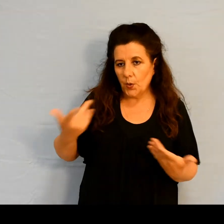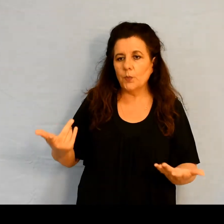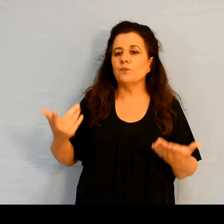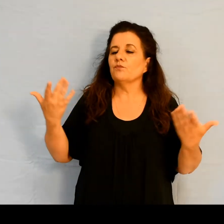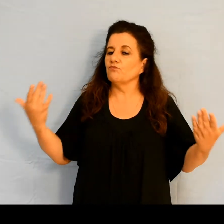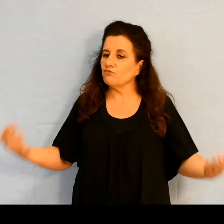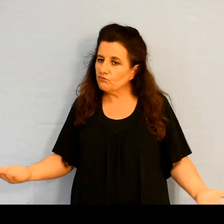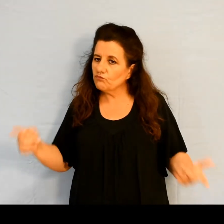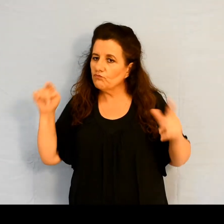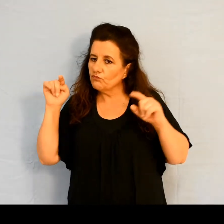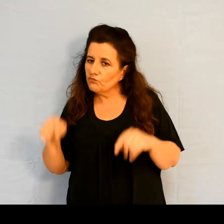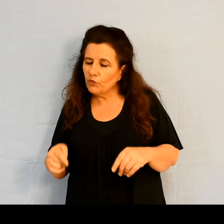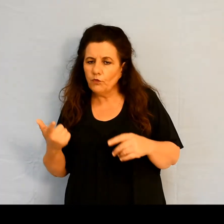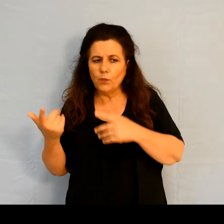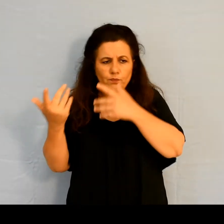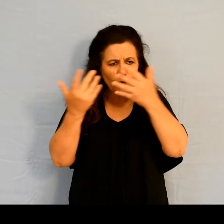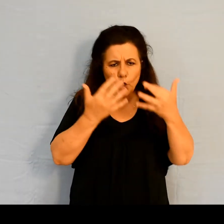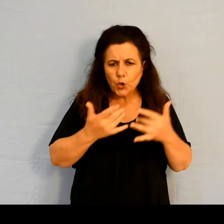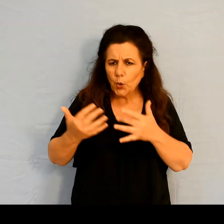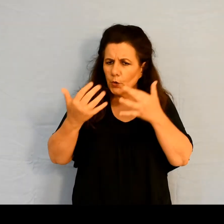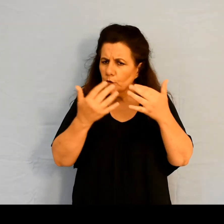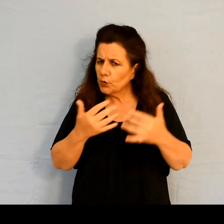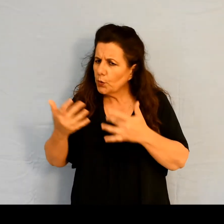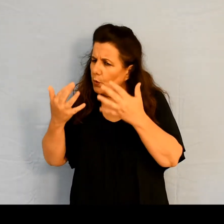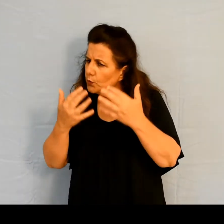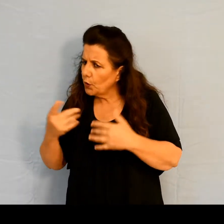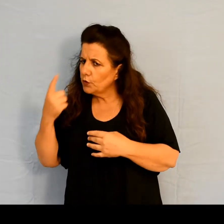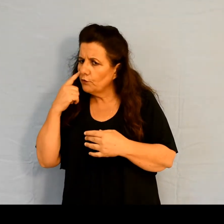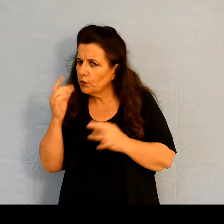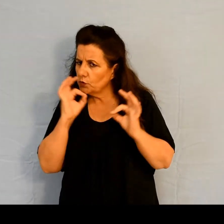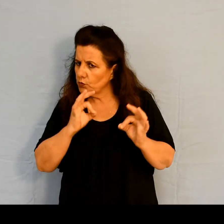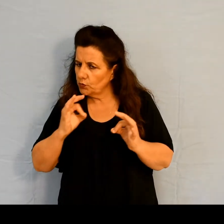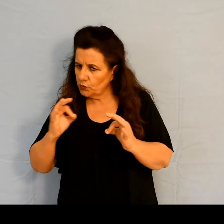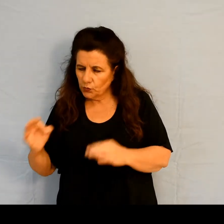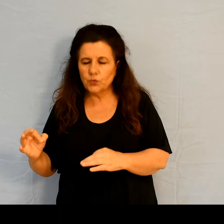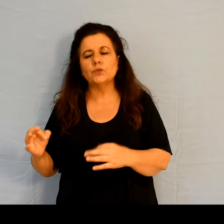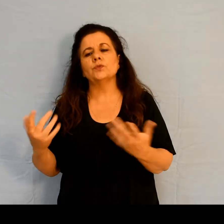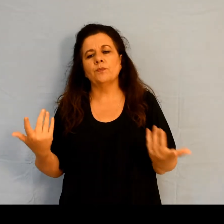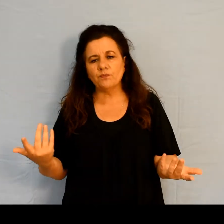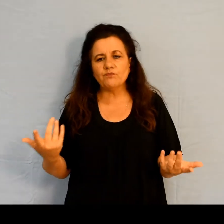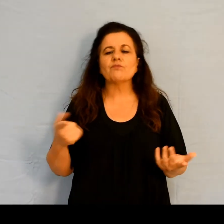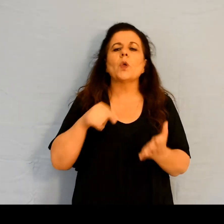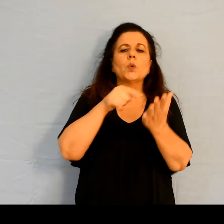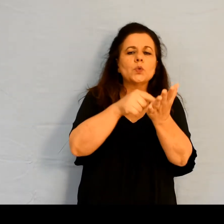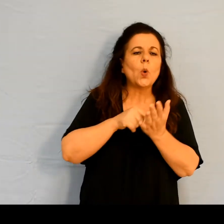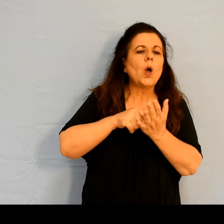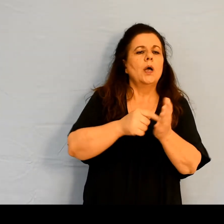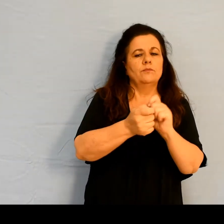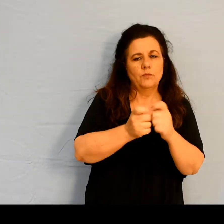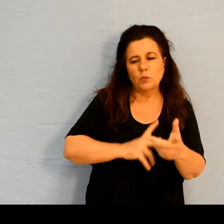Il commençait quand on lui amena quelqu'un qui lui devait 10 000 talents,